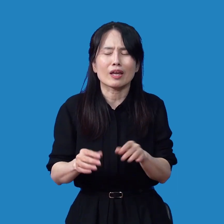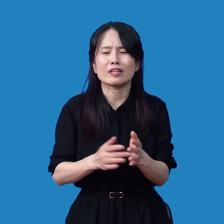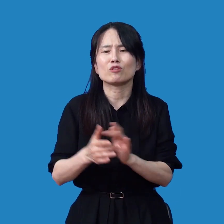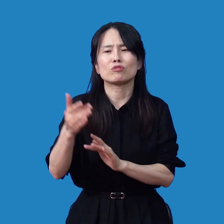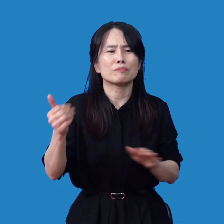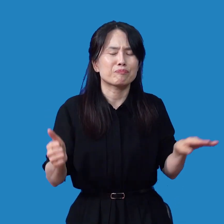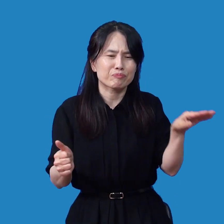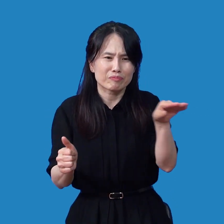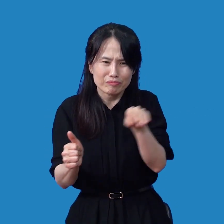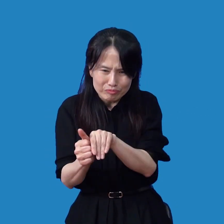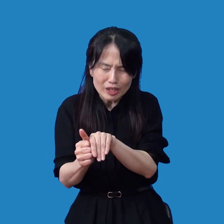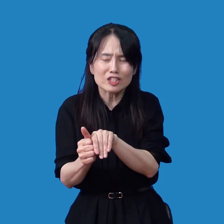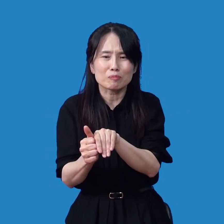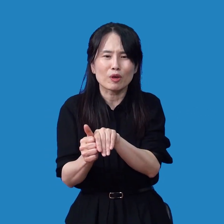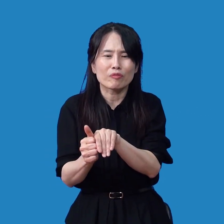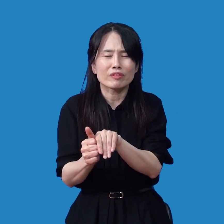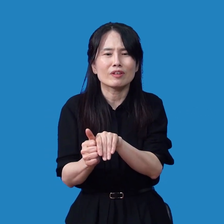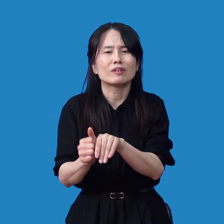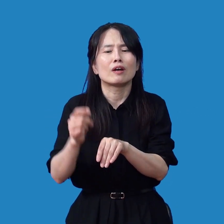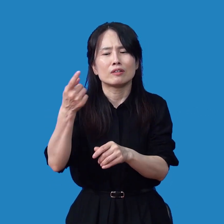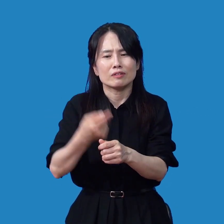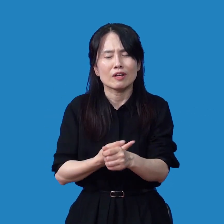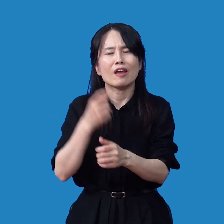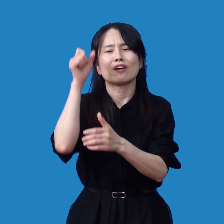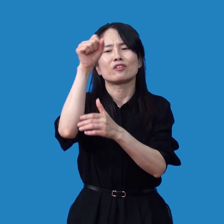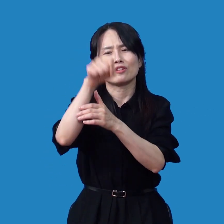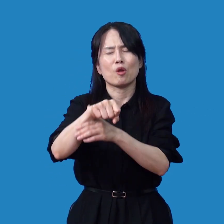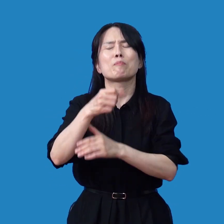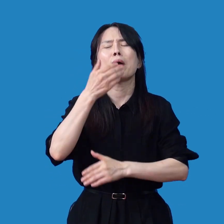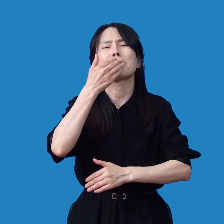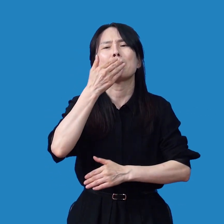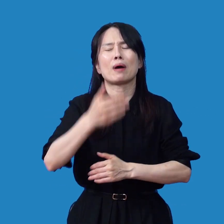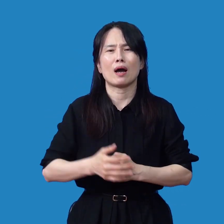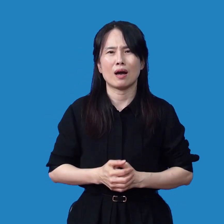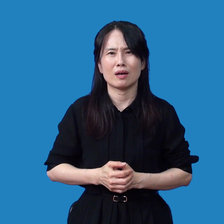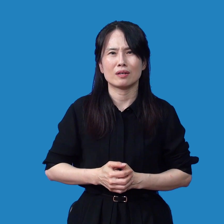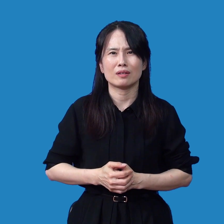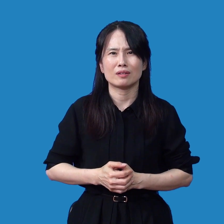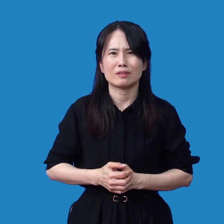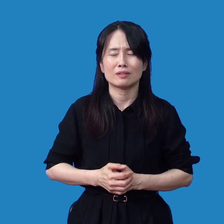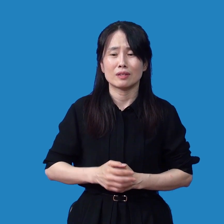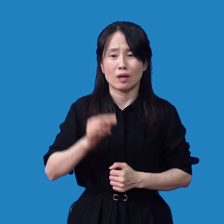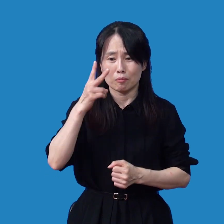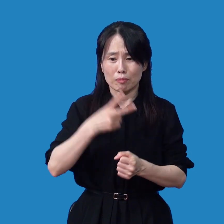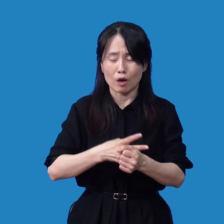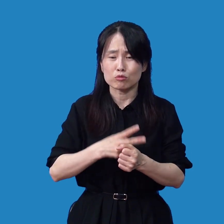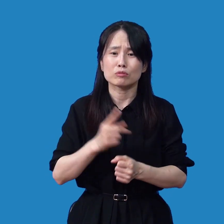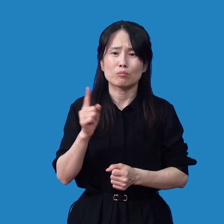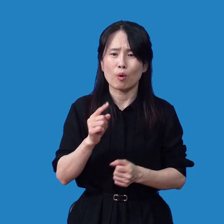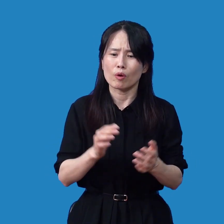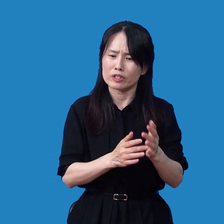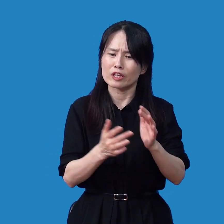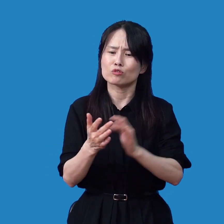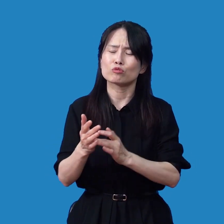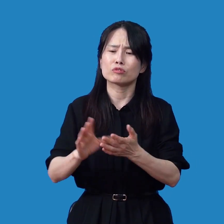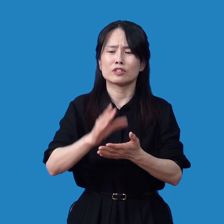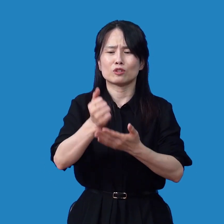붙어 있기만 하면 됩니다. 그래서 바울 사도가 계속 그의 서신 가운데 예수 그리스도